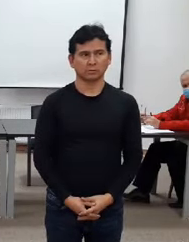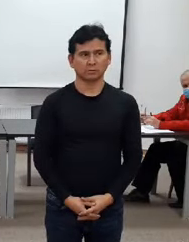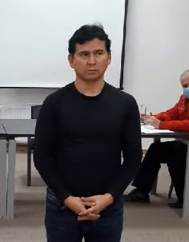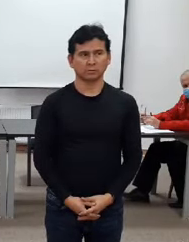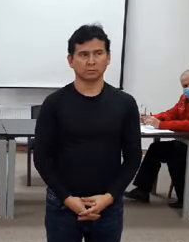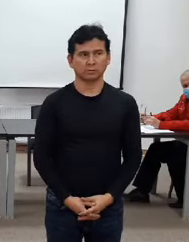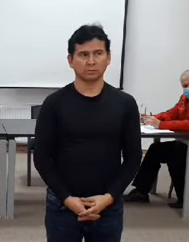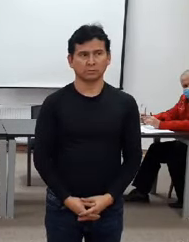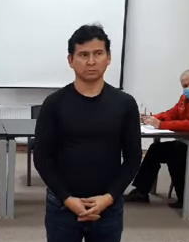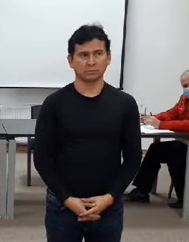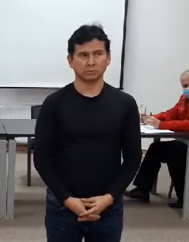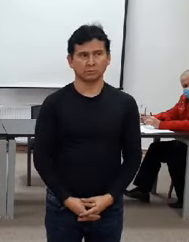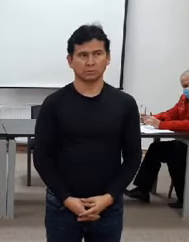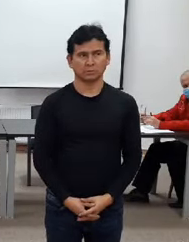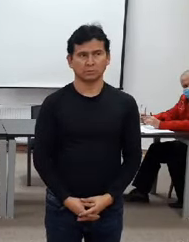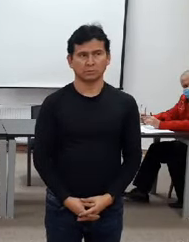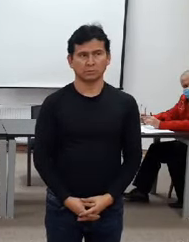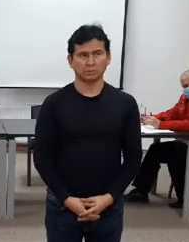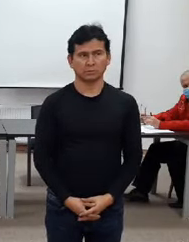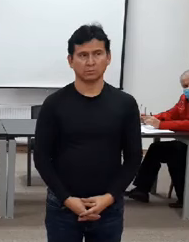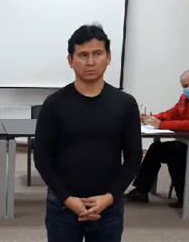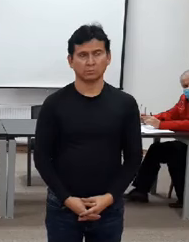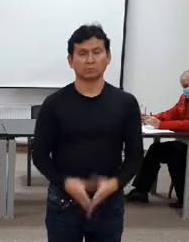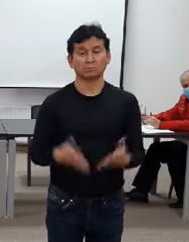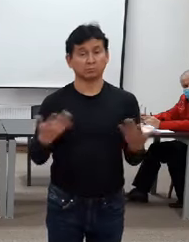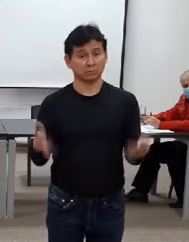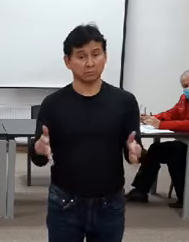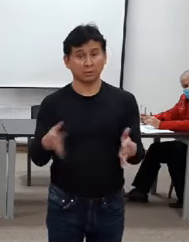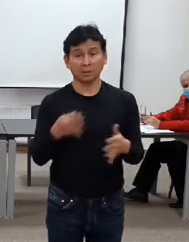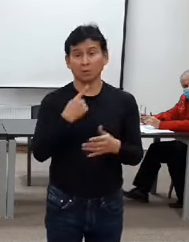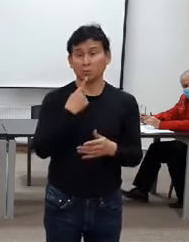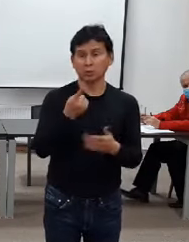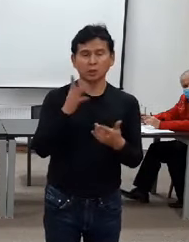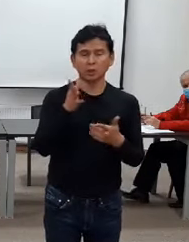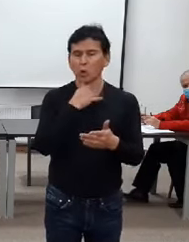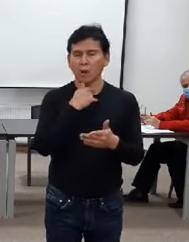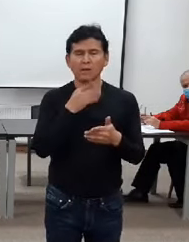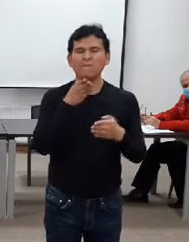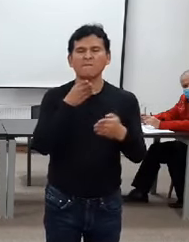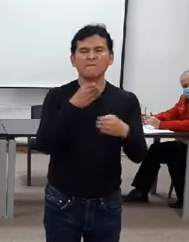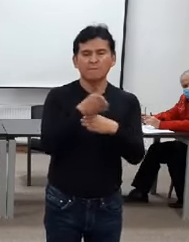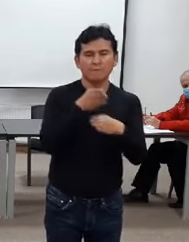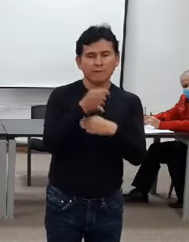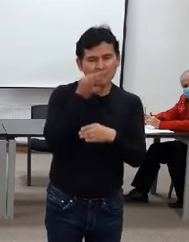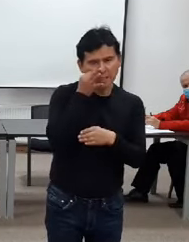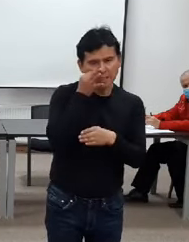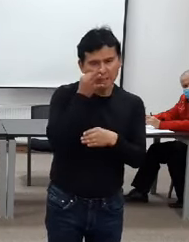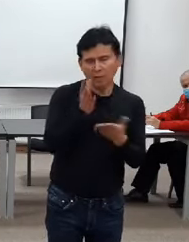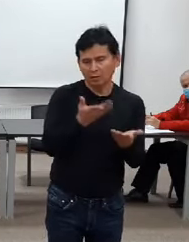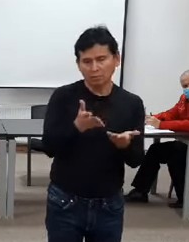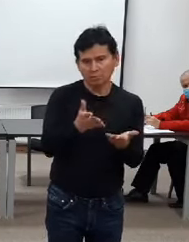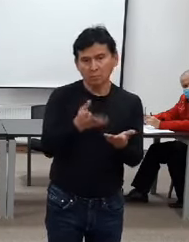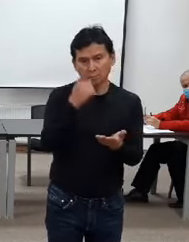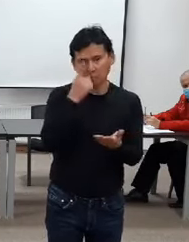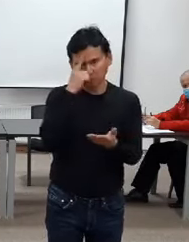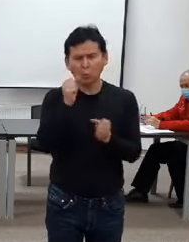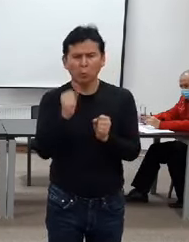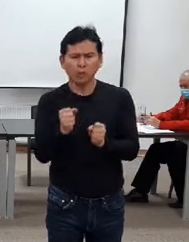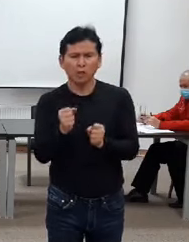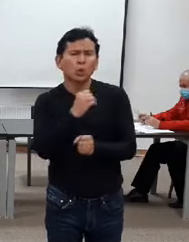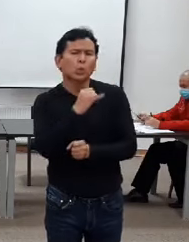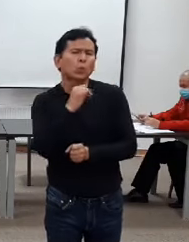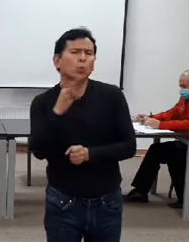Sí, justamente eso. Justamente ya lo dijo, que ya no se están recibiendo visitas. Radio Las Nieves lo está preguntando, Javier Gallardo allá, pero si puede dar algún